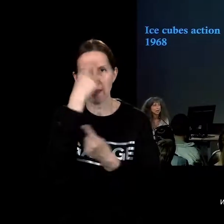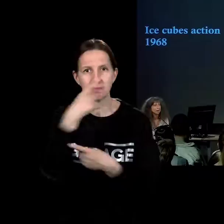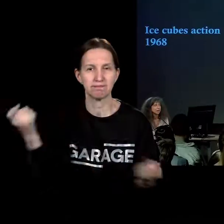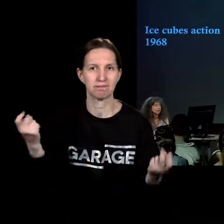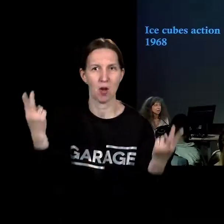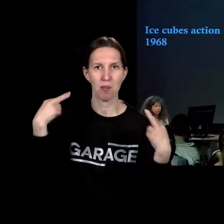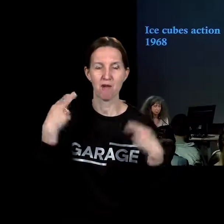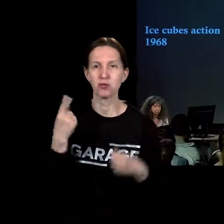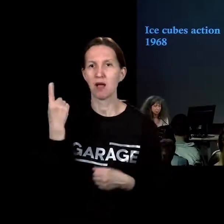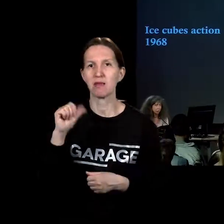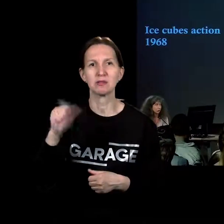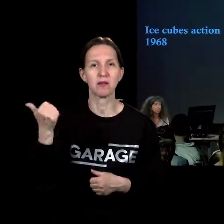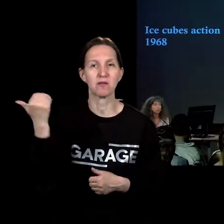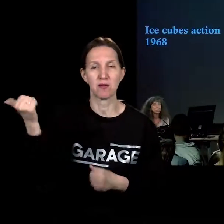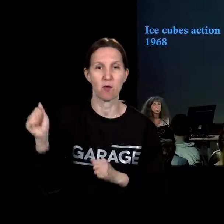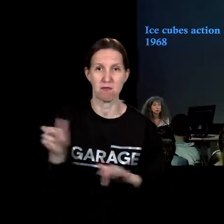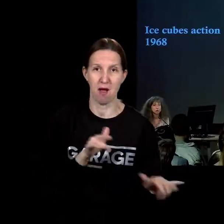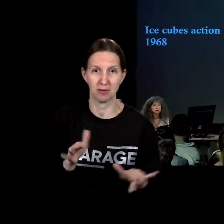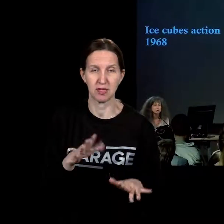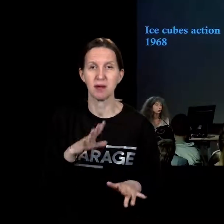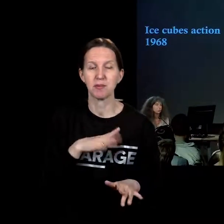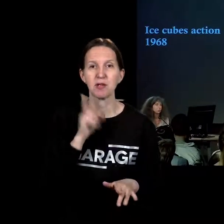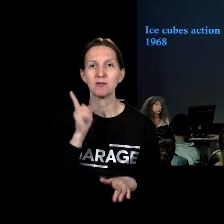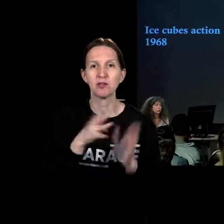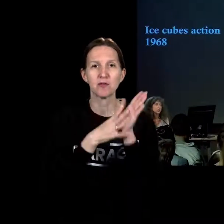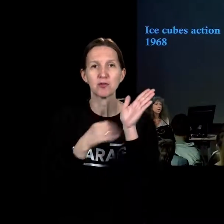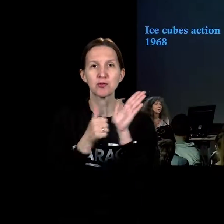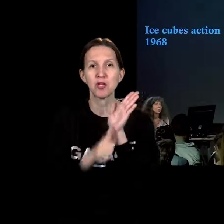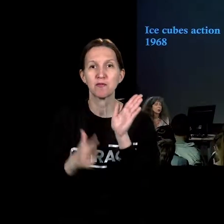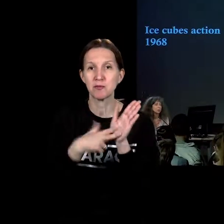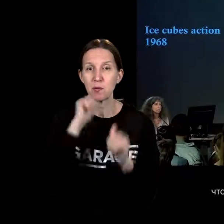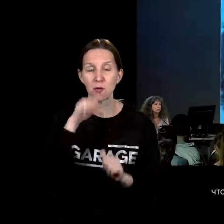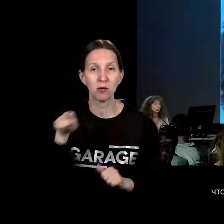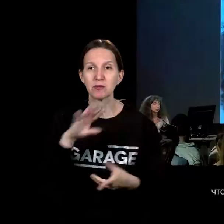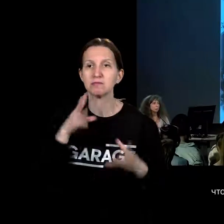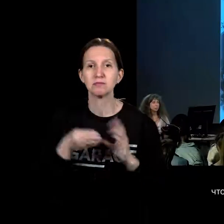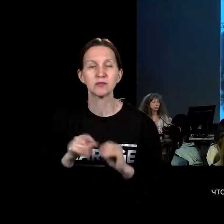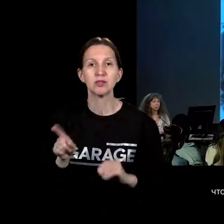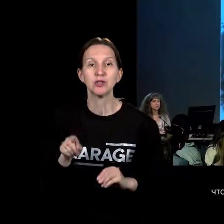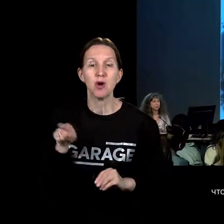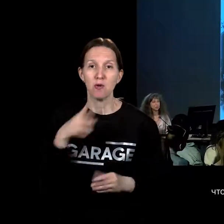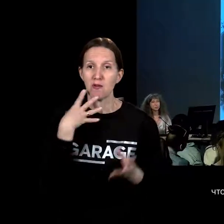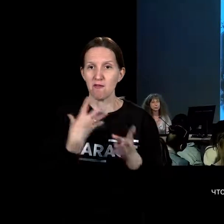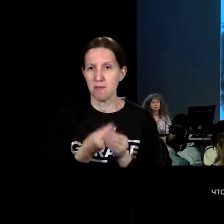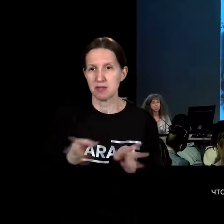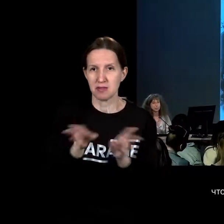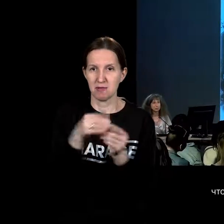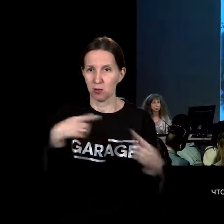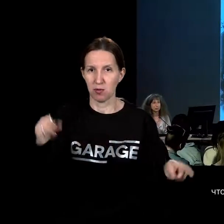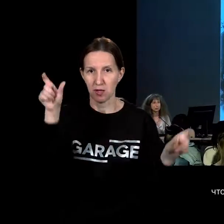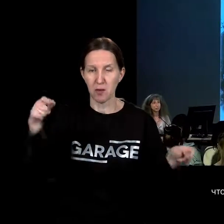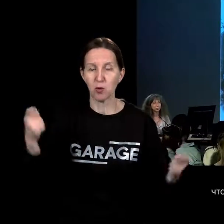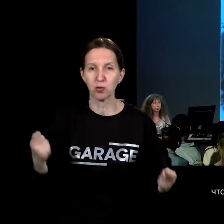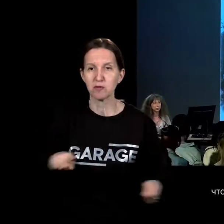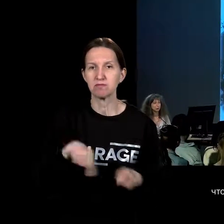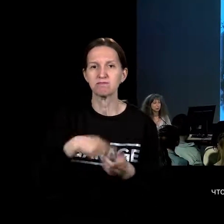пафос. Так, одна из первых его акций, которая произошла в 68 году, заключалась в том, что он вместе со своими соавторами выстраивал в